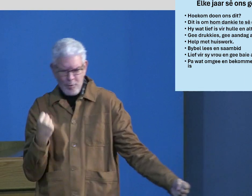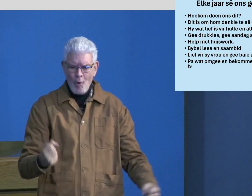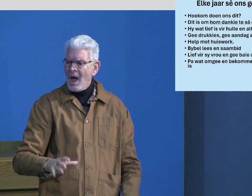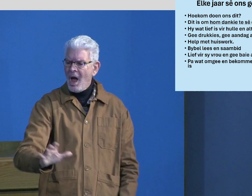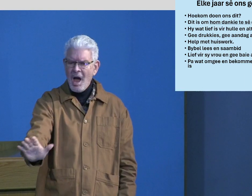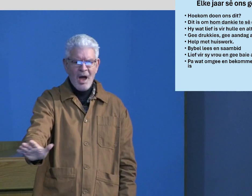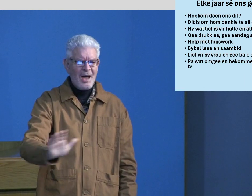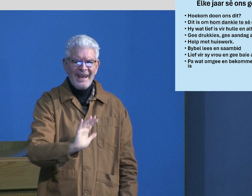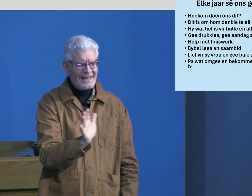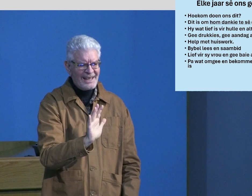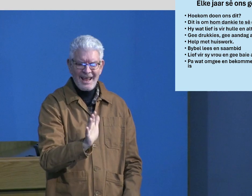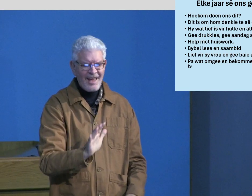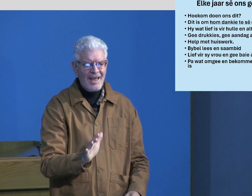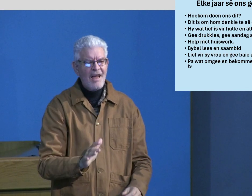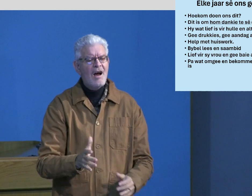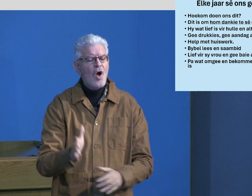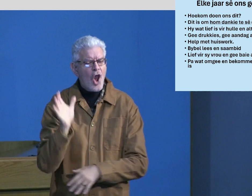op, gee hom 'n pothou.